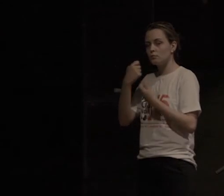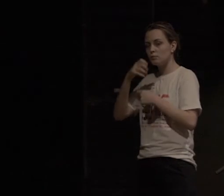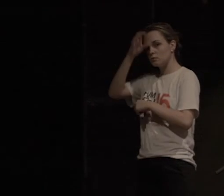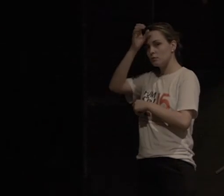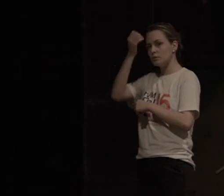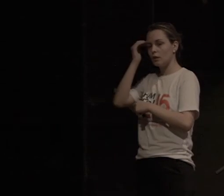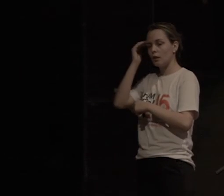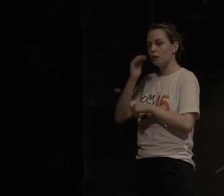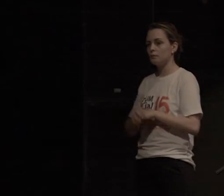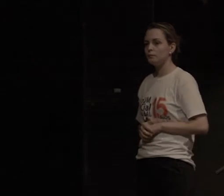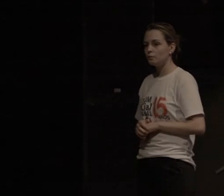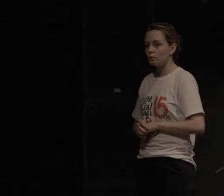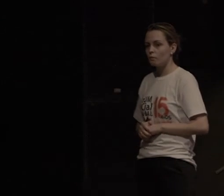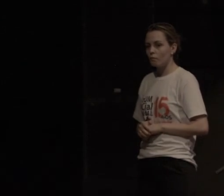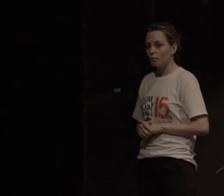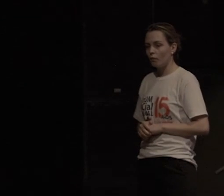esse veto.